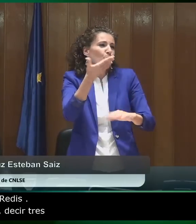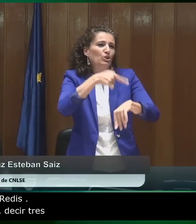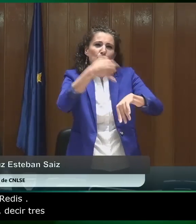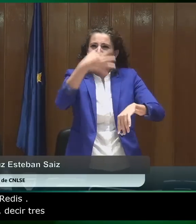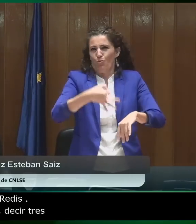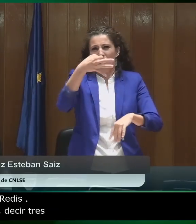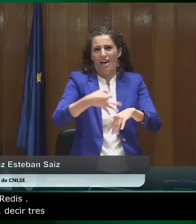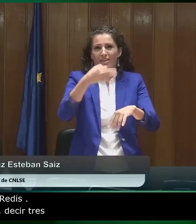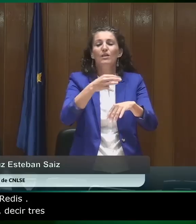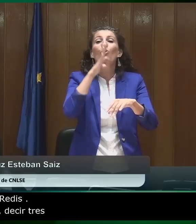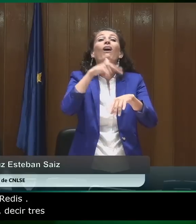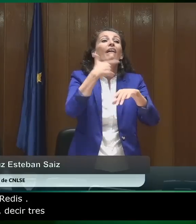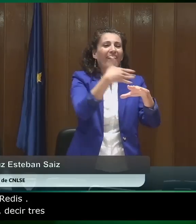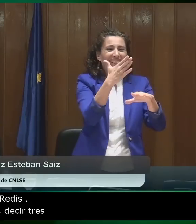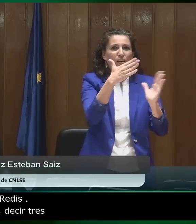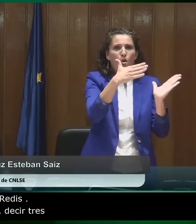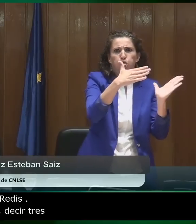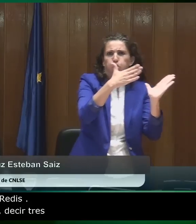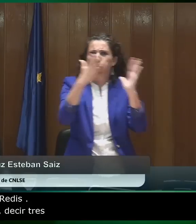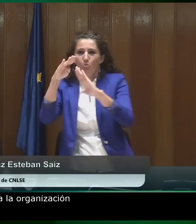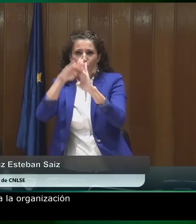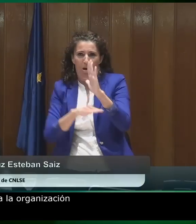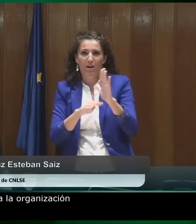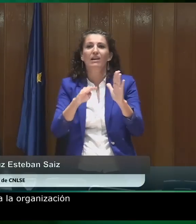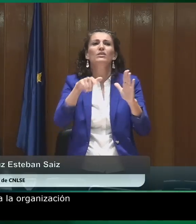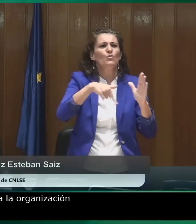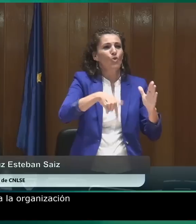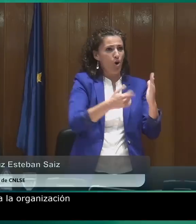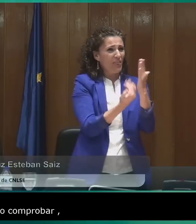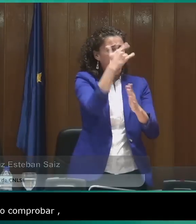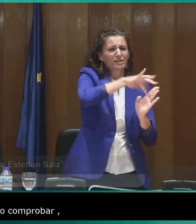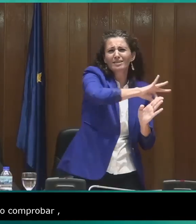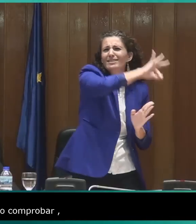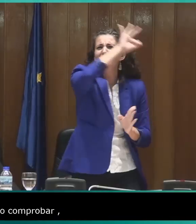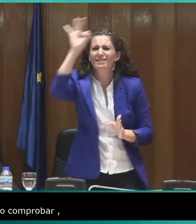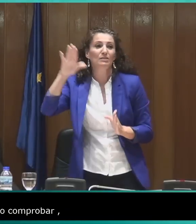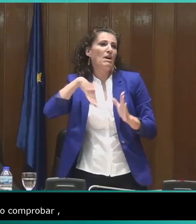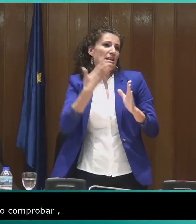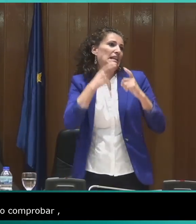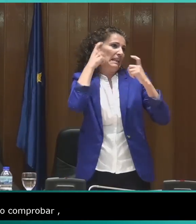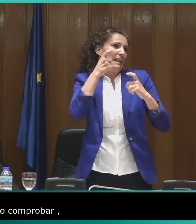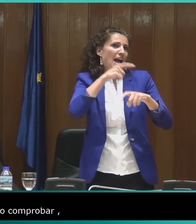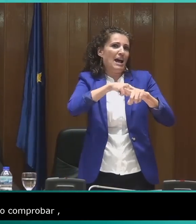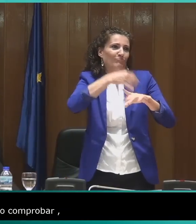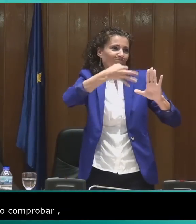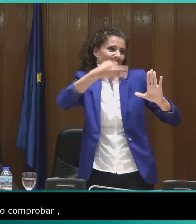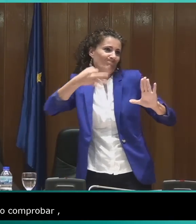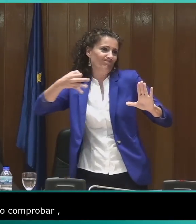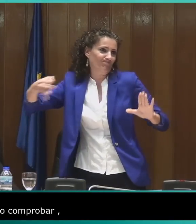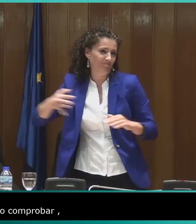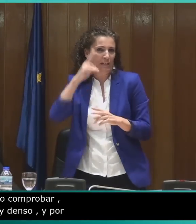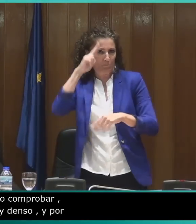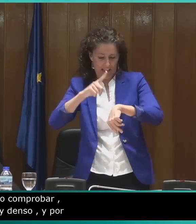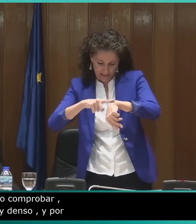es muy denso y por eso os pedimos puntualidad. Si no, el programa se nos demora